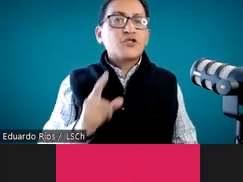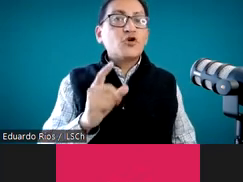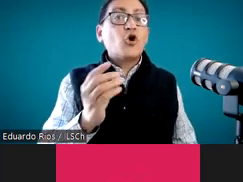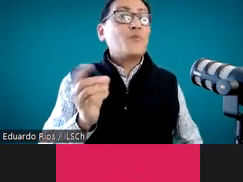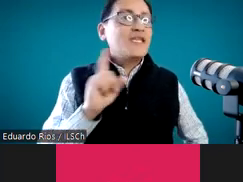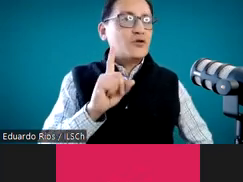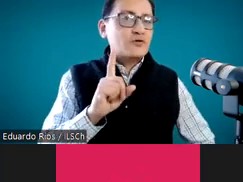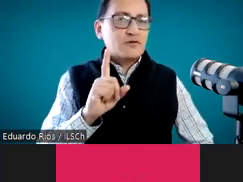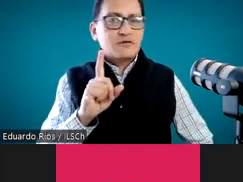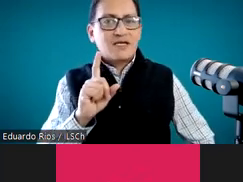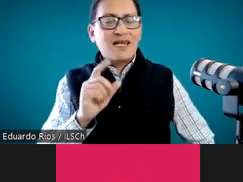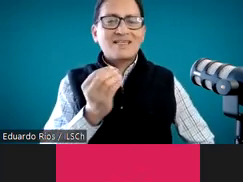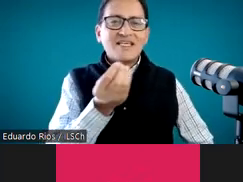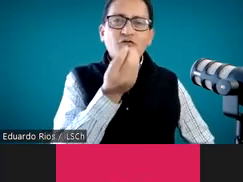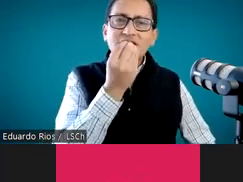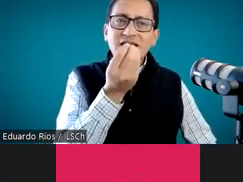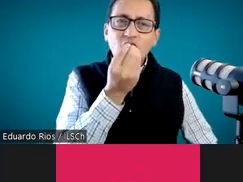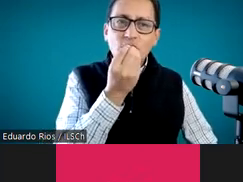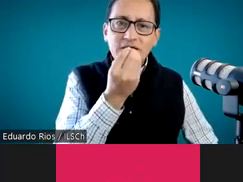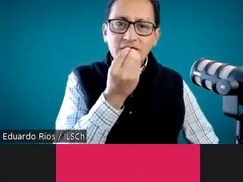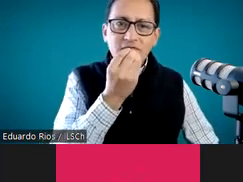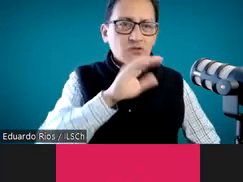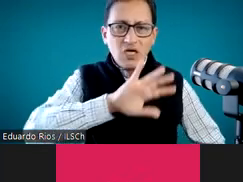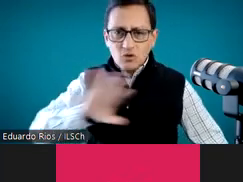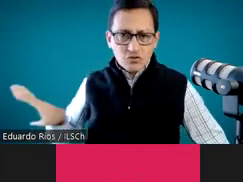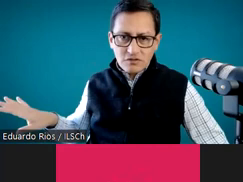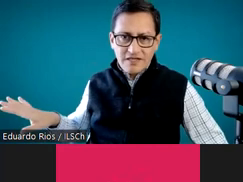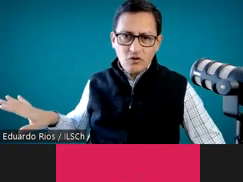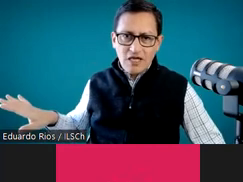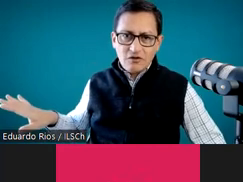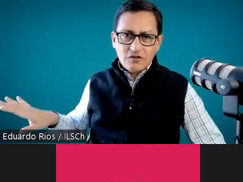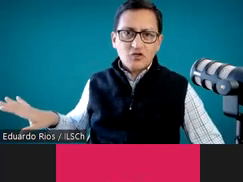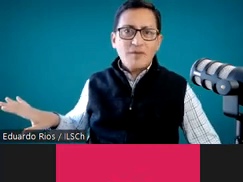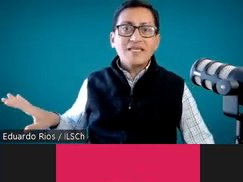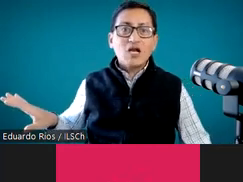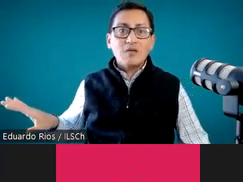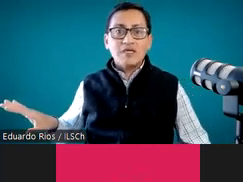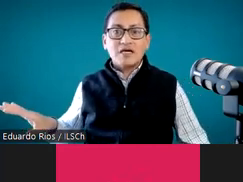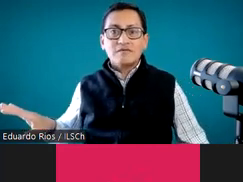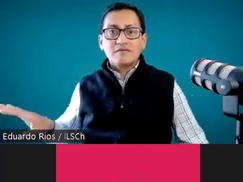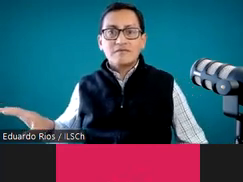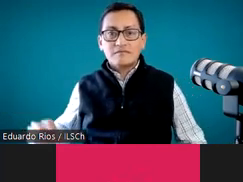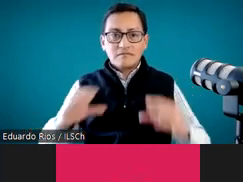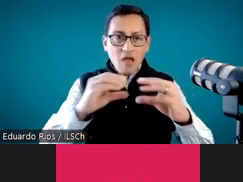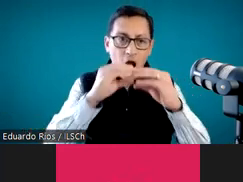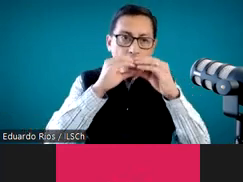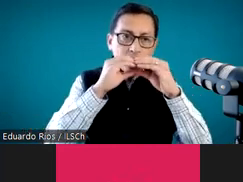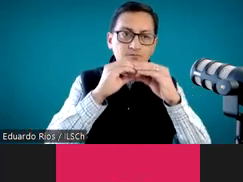Pero si yo omito la seña oficial comer, no la uso, la dejo de lado y solamente hago la mímica.